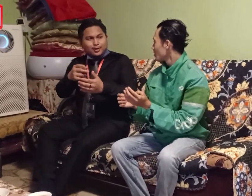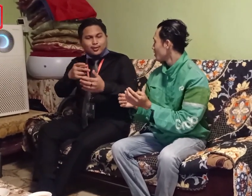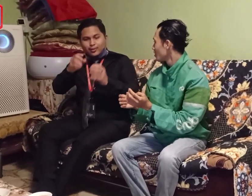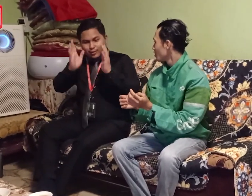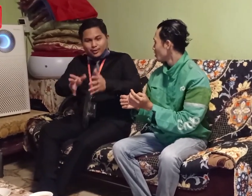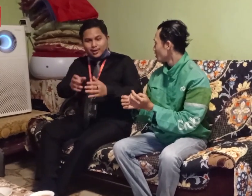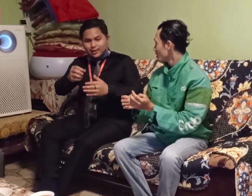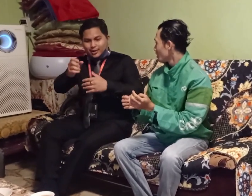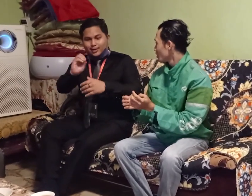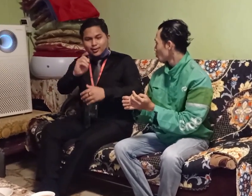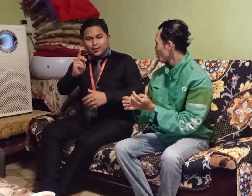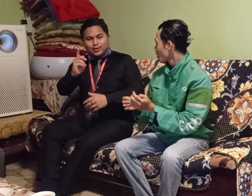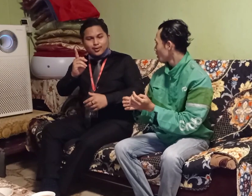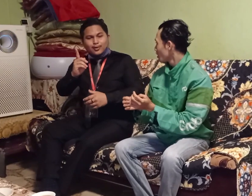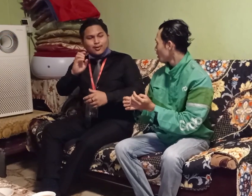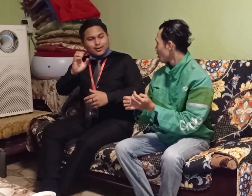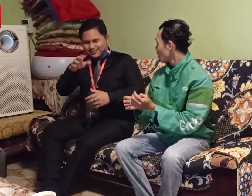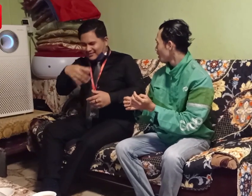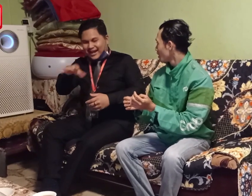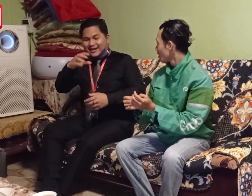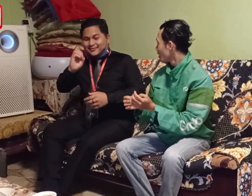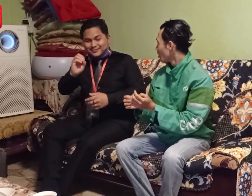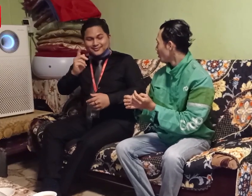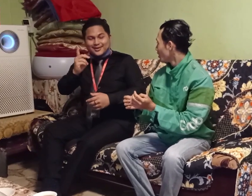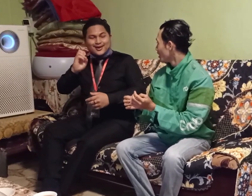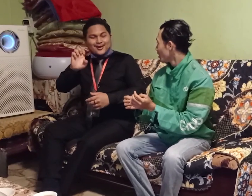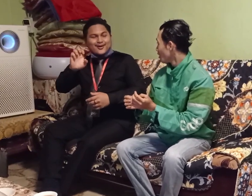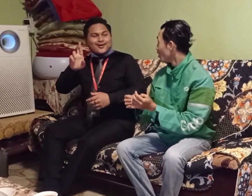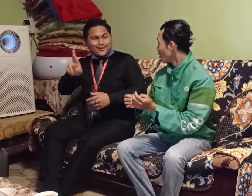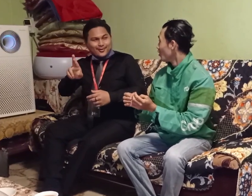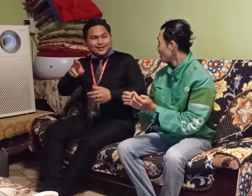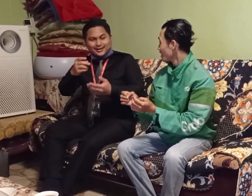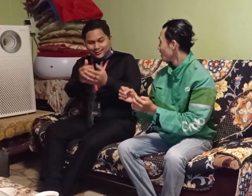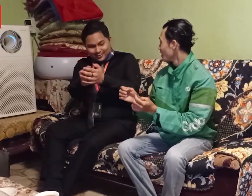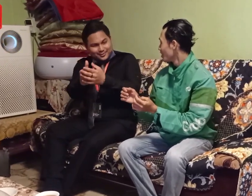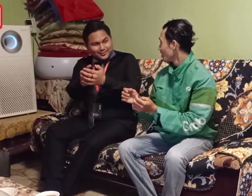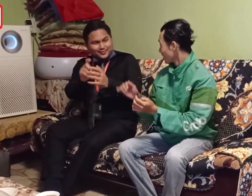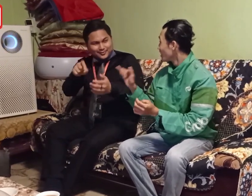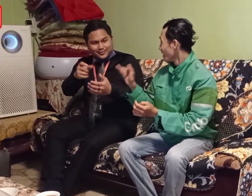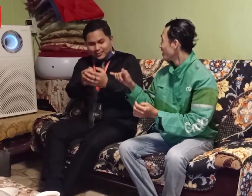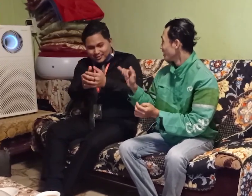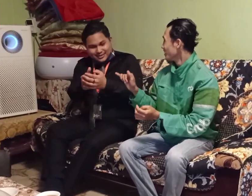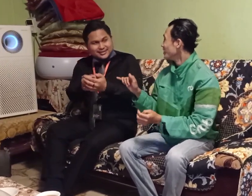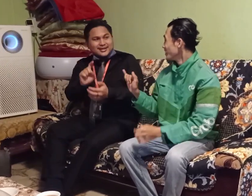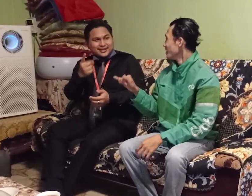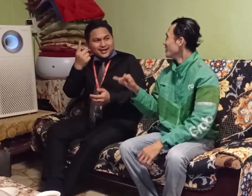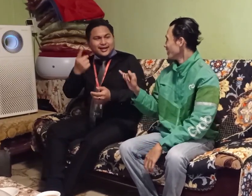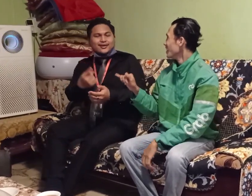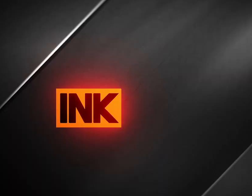pergerakan bibir Apabila ada yang memarahinya sekiranya penghantaran lewat blus jendela